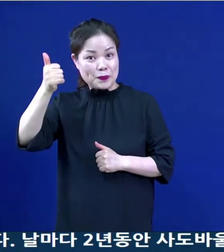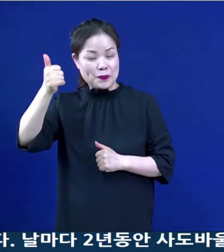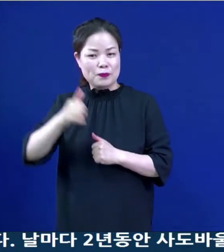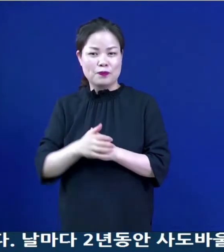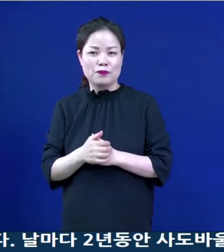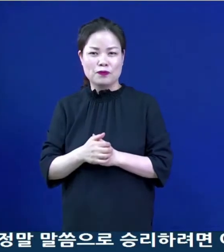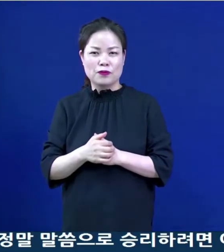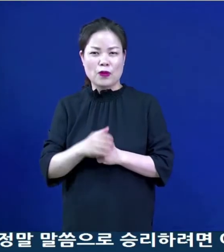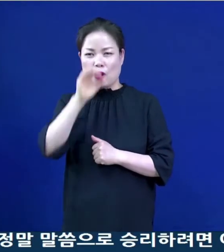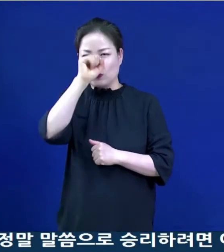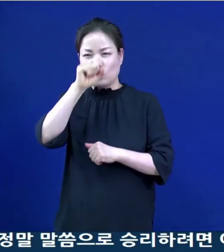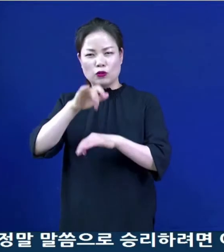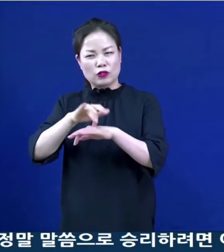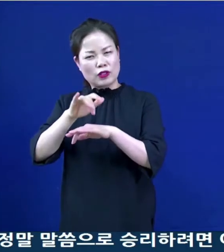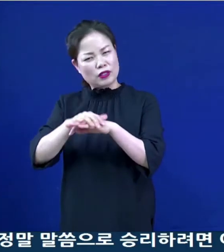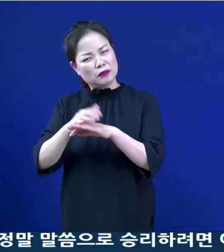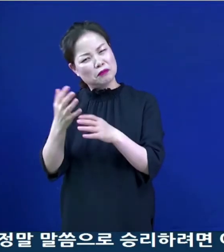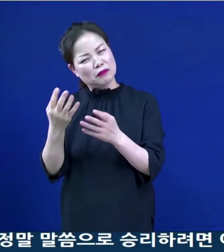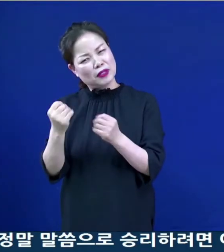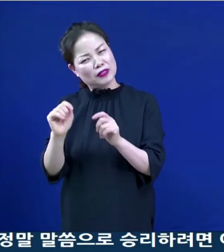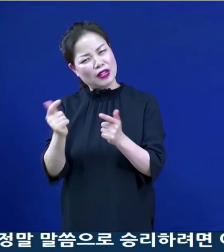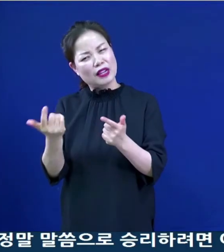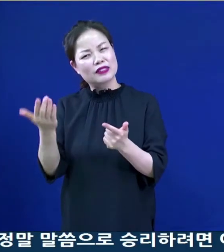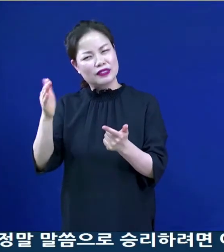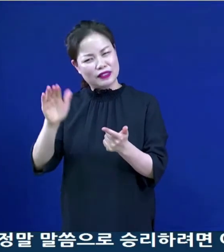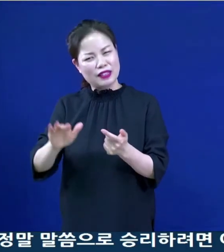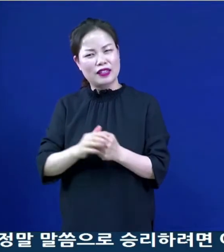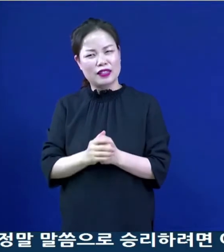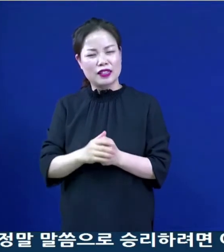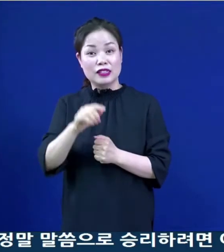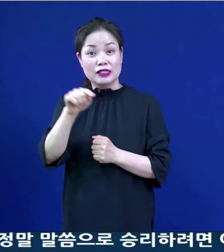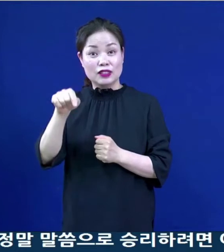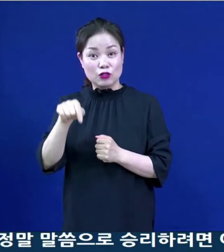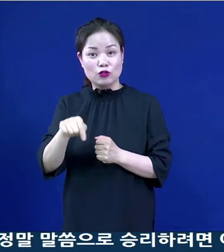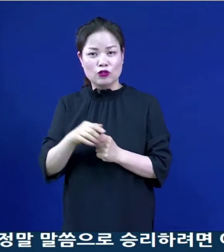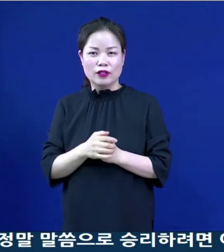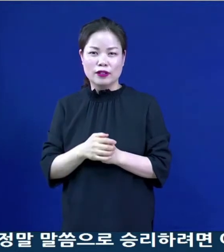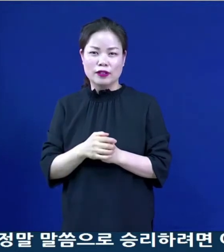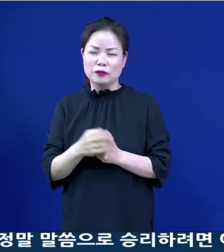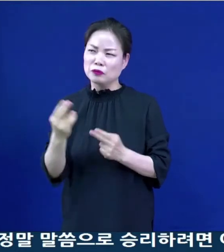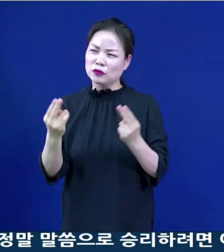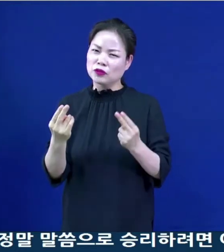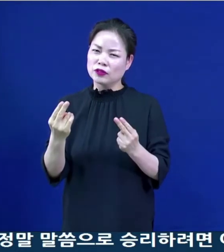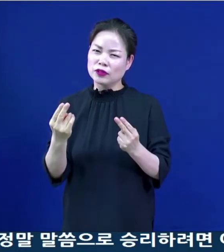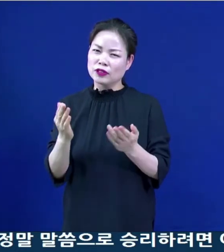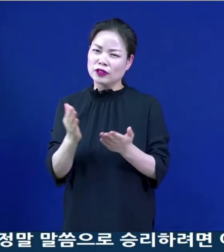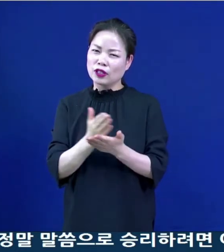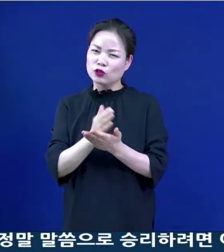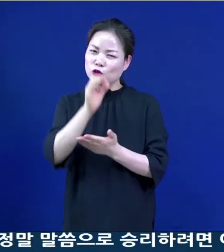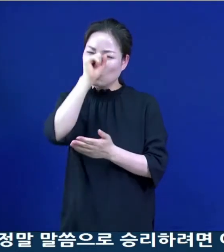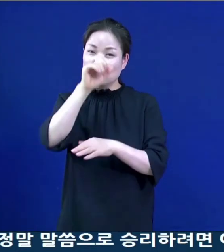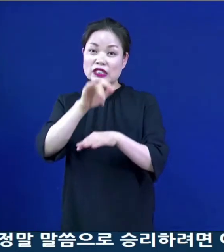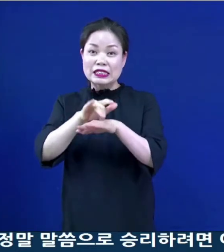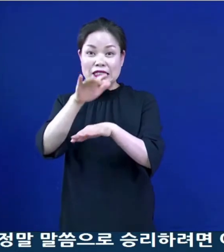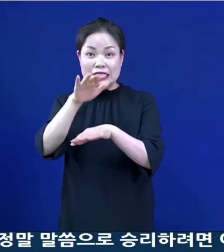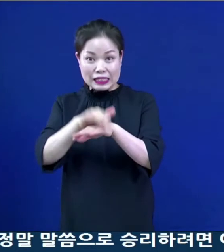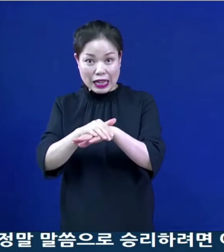뭐 좋은 습관이 많지는 않은 것 같아요. 근데 그 중에 좀 비교적 나눌 수 있는 좋은